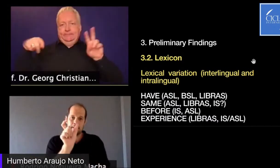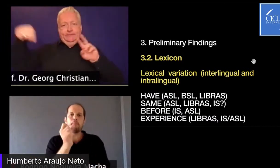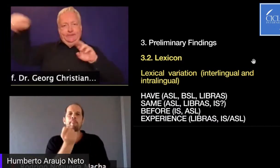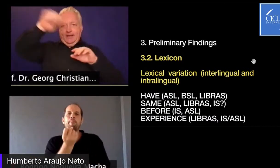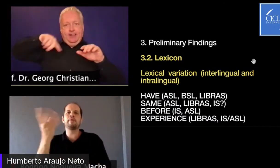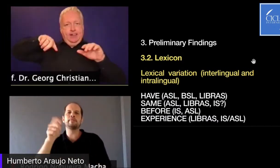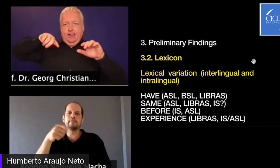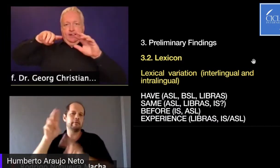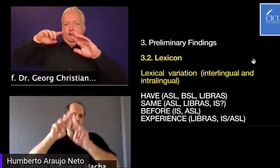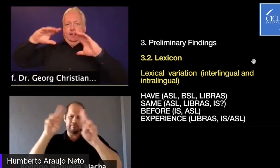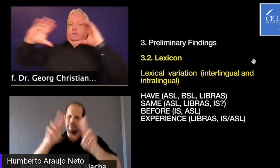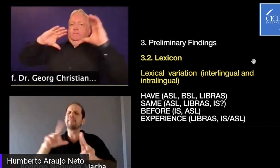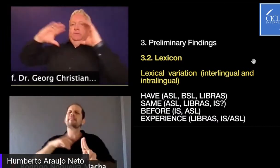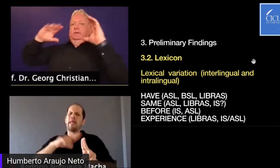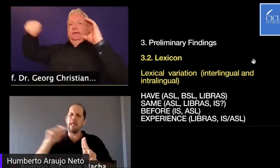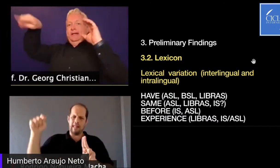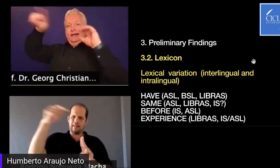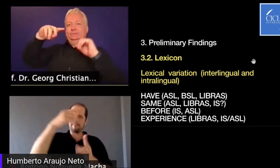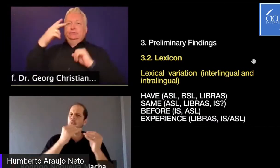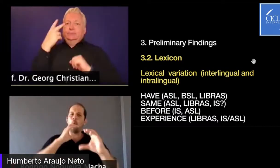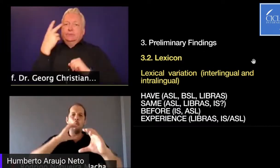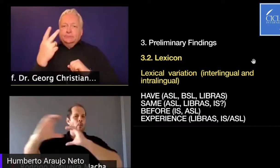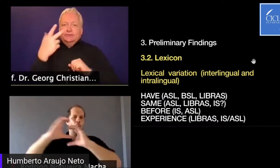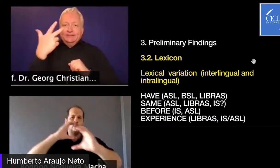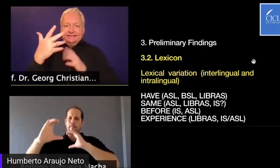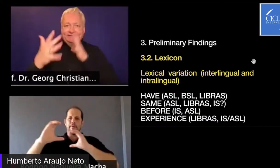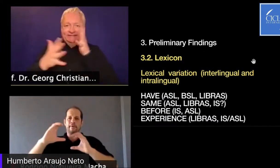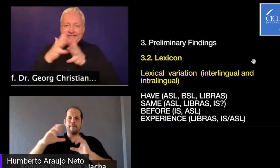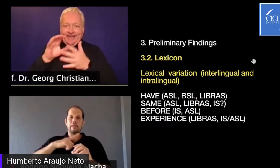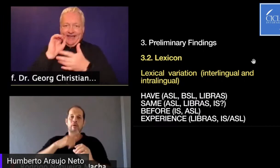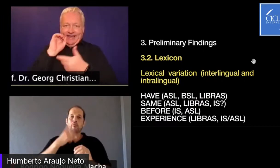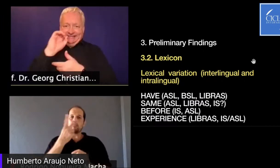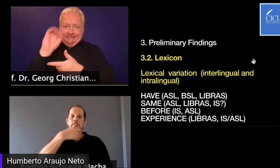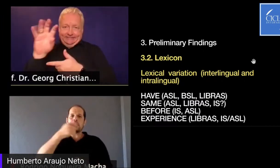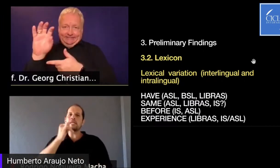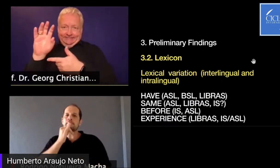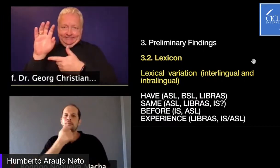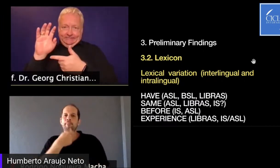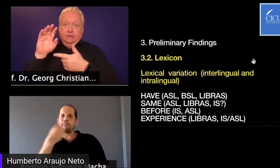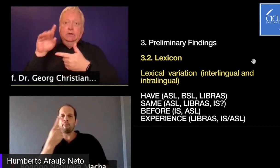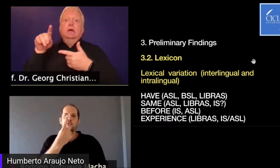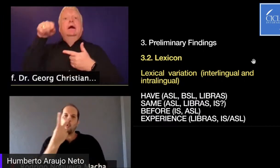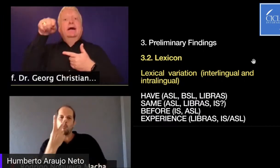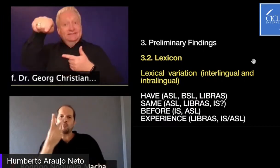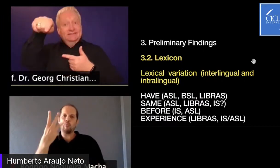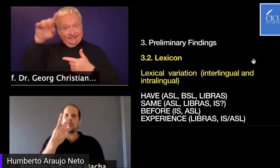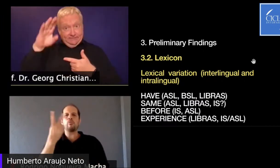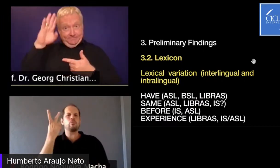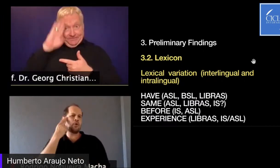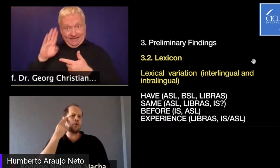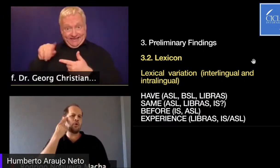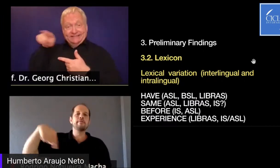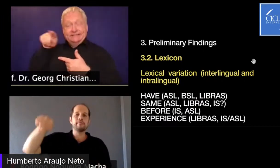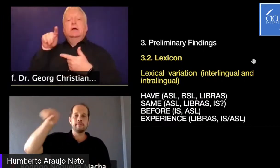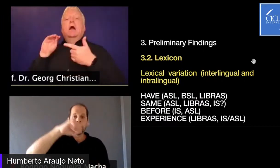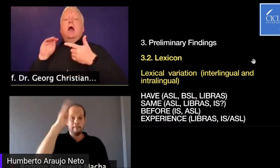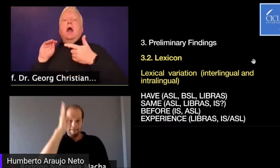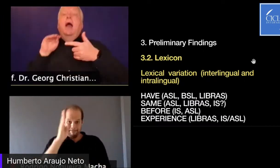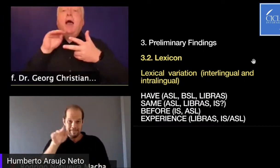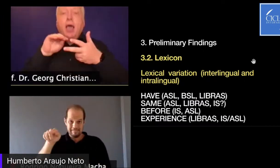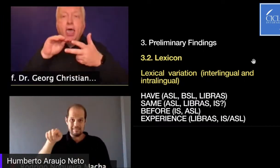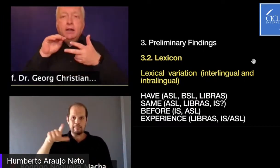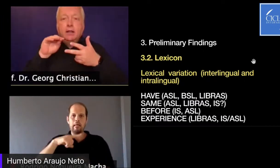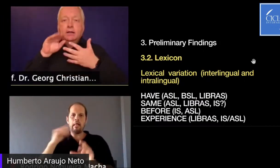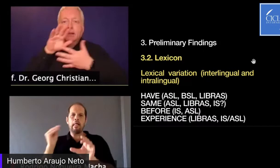de uma mesma glosa, de um mesmo item, né? Isso é esperado de acontecer nessas